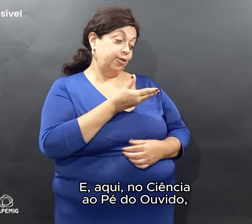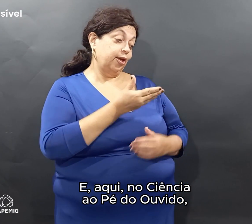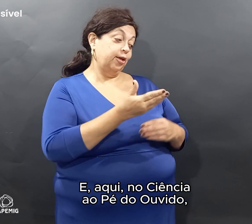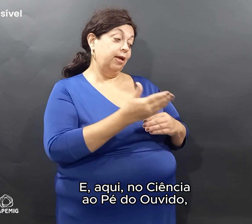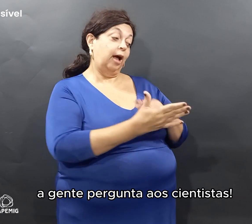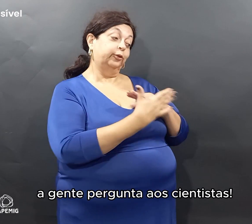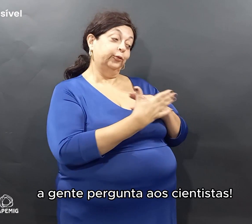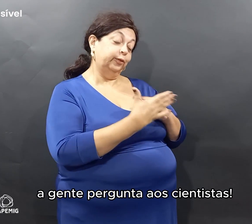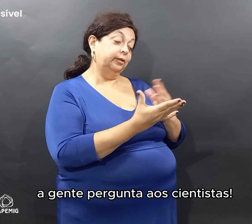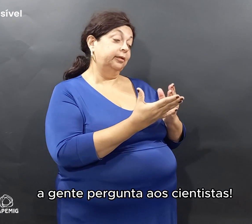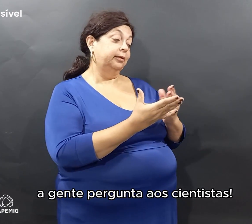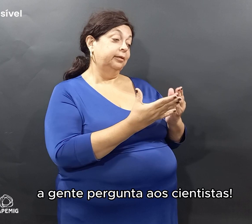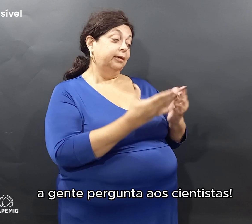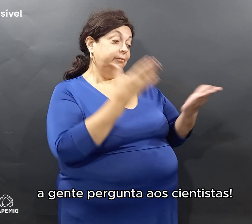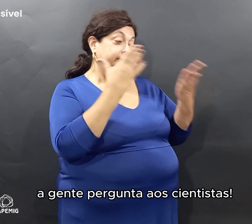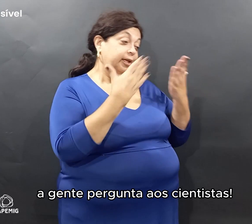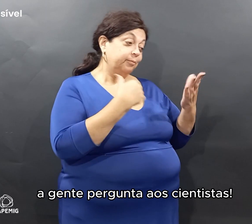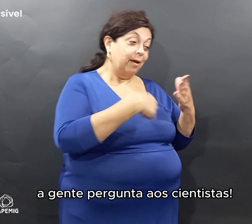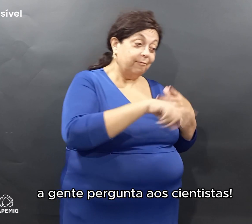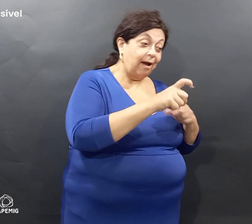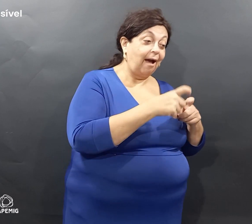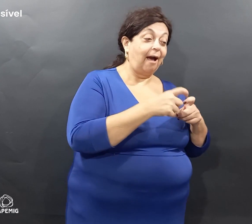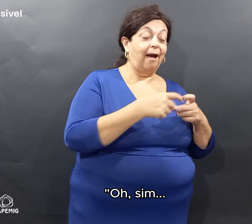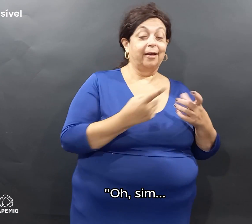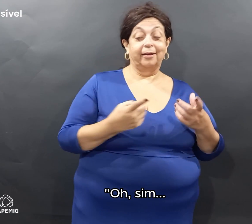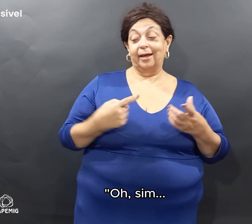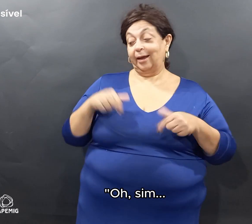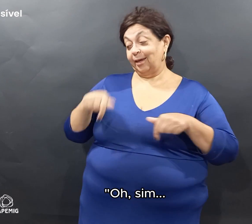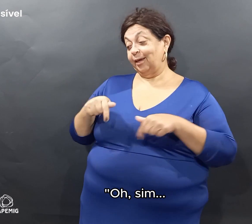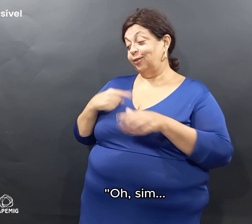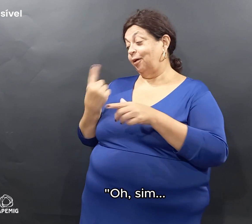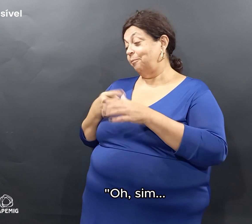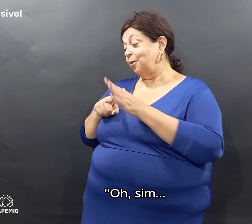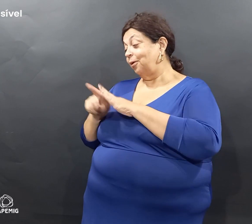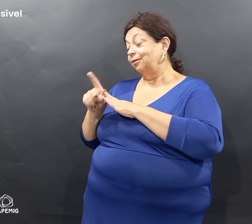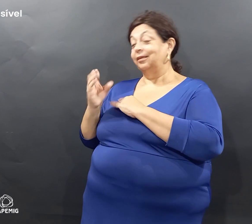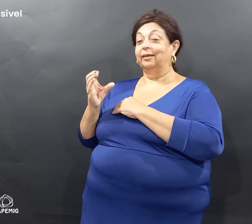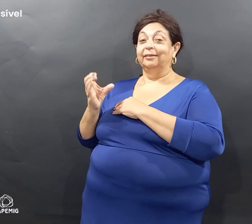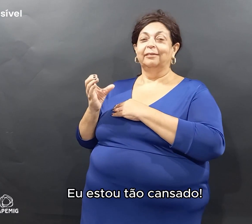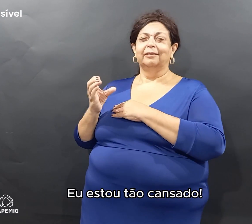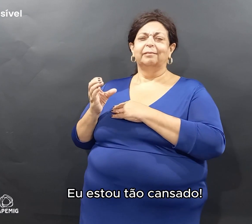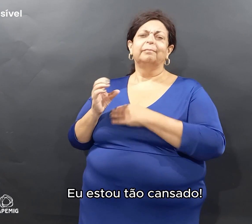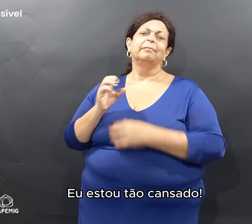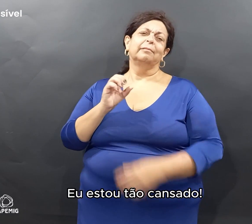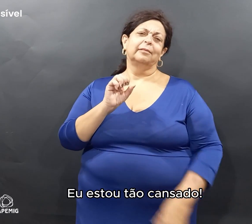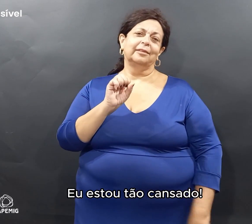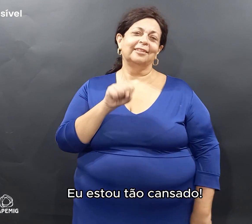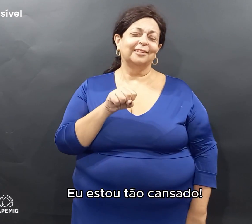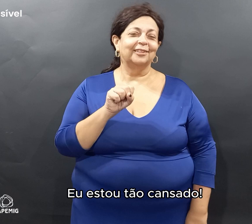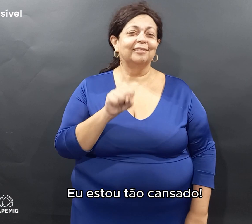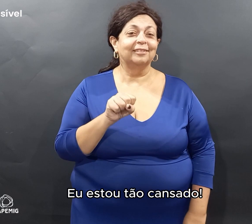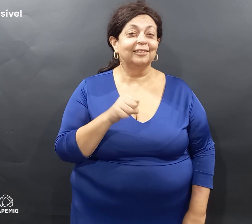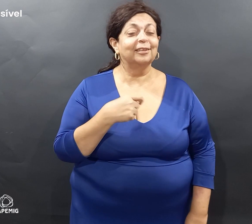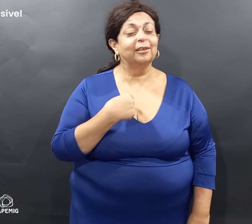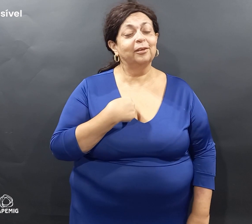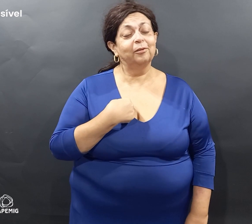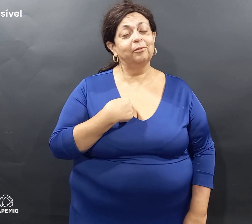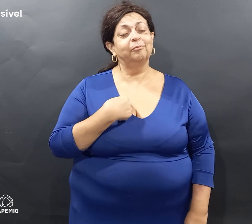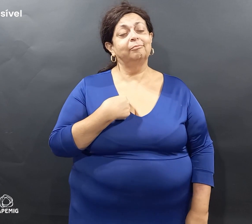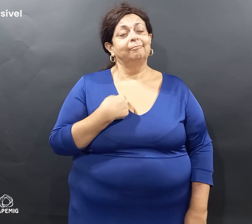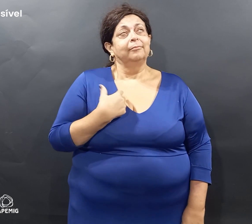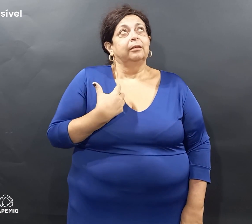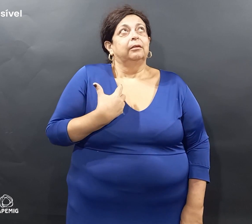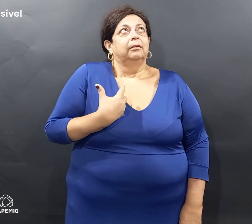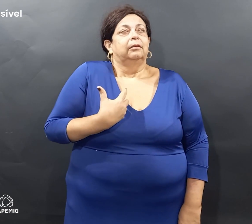Ciência ao Pé do Ouvido, a gente pergunta aos cientistas. Oh, sim, eu estou tão cansado,